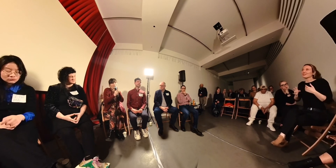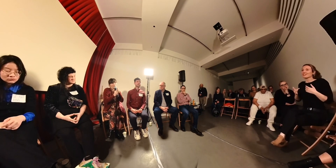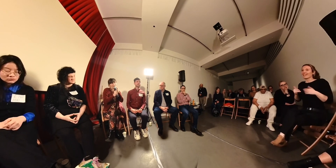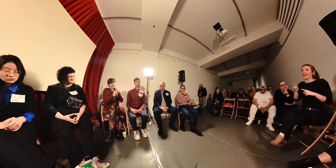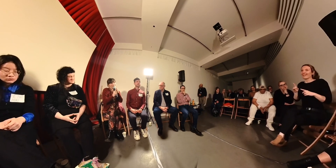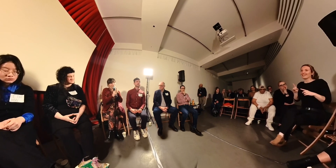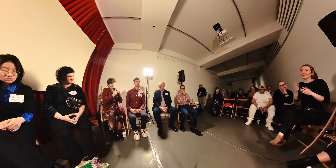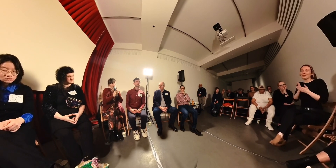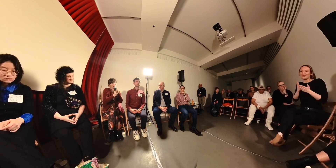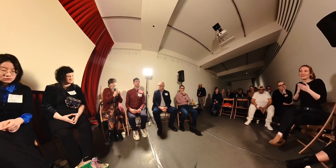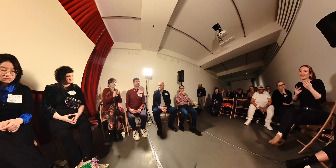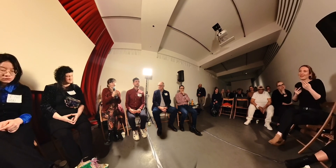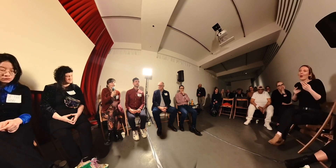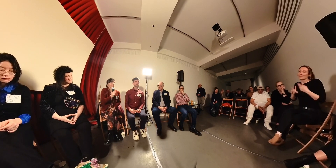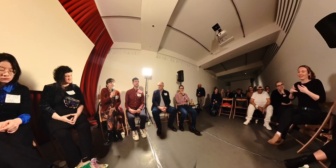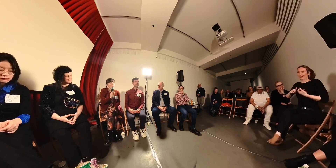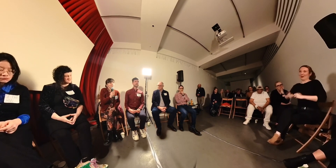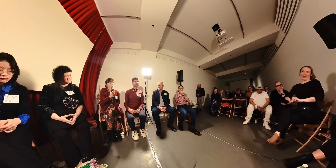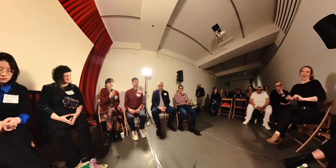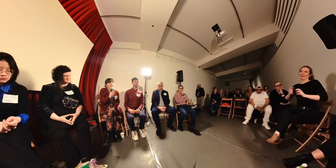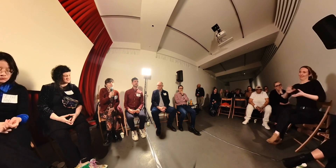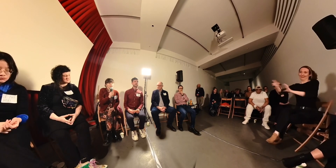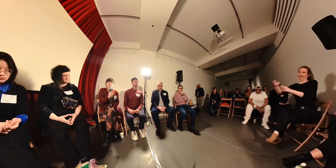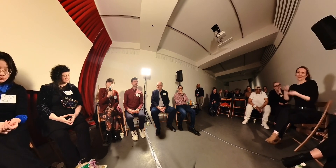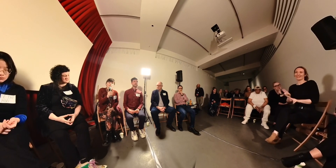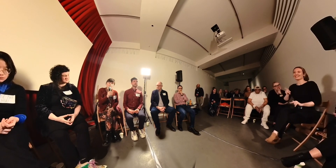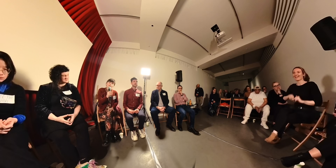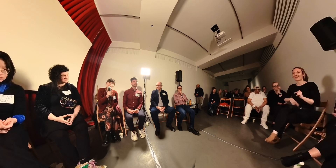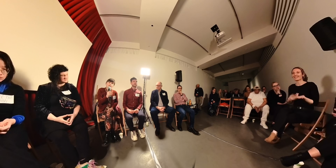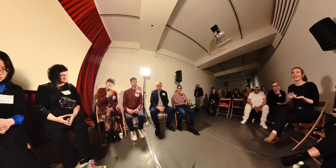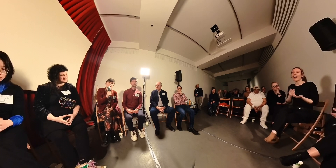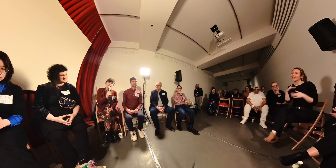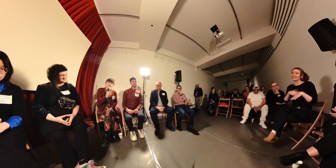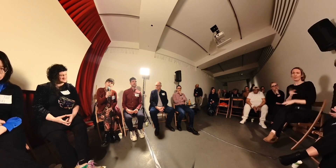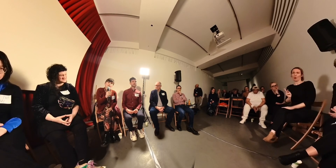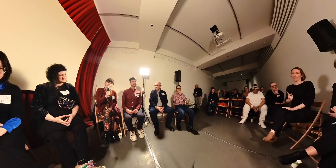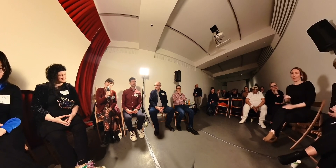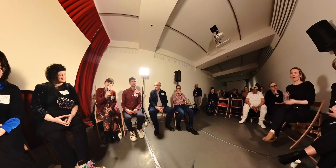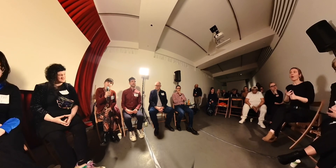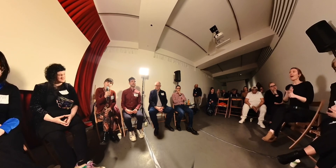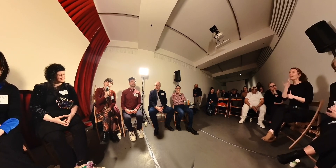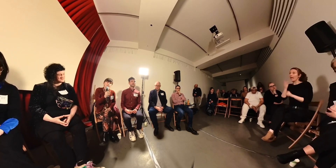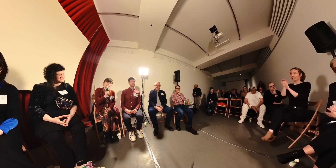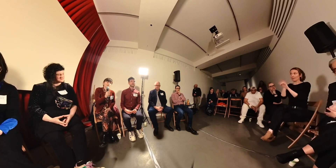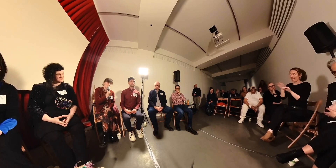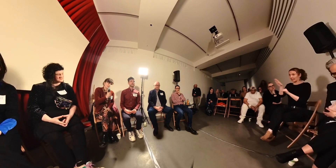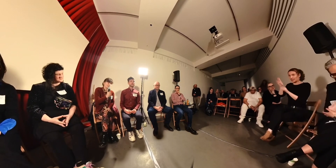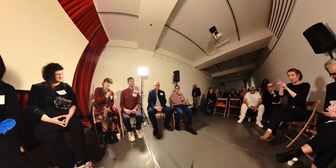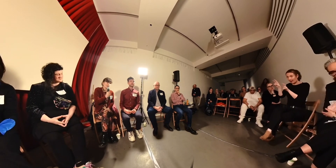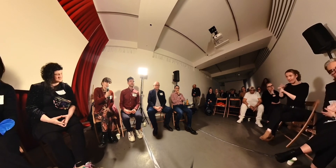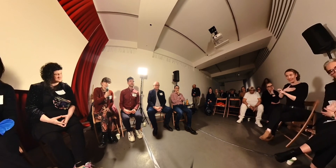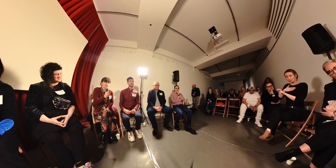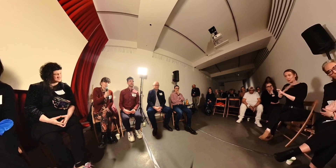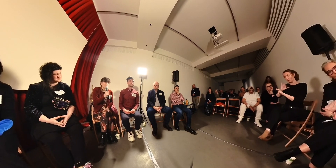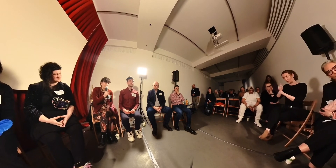prostě značné komplikace. Takže já myslím, že to bylo obojí. Jednak jako jednak se to týkalo